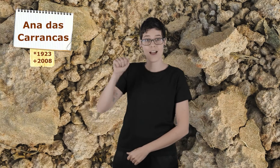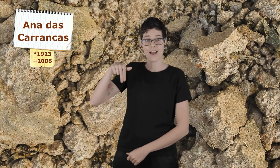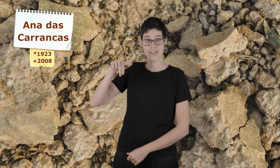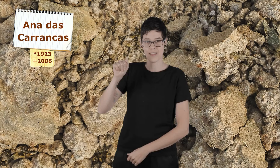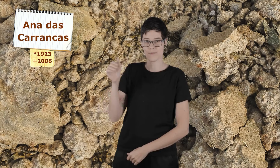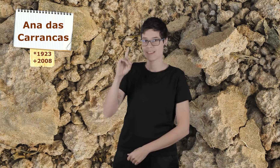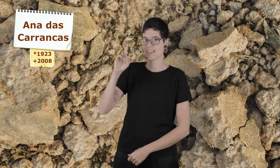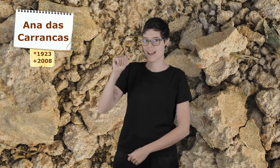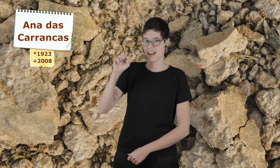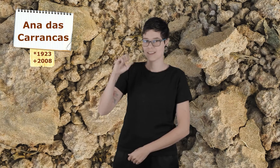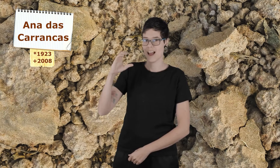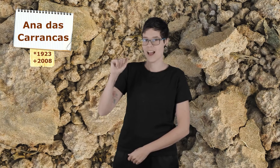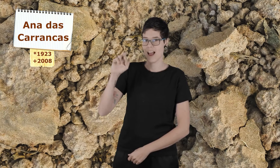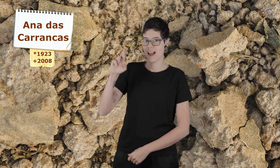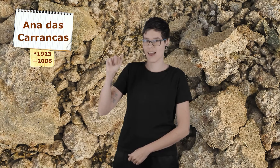Ana das Carrancas.